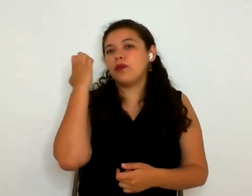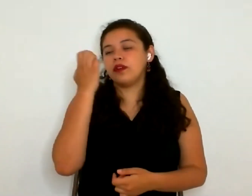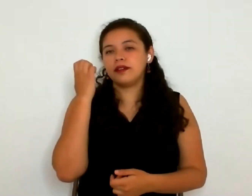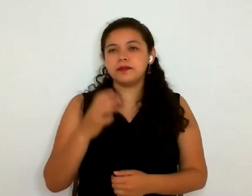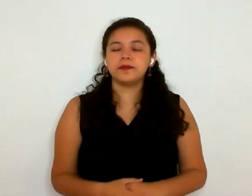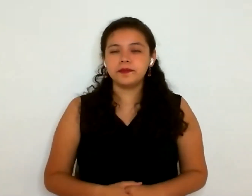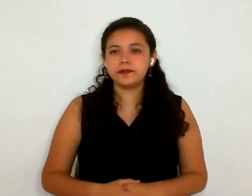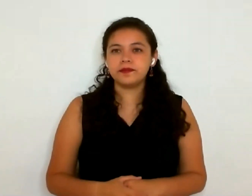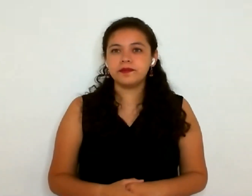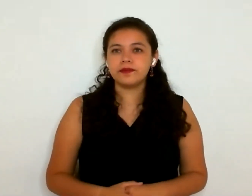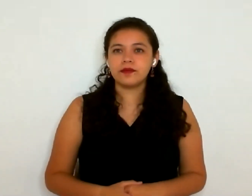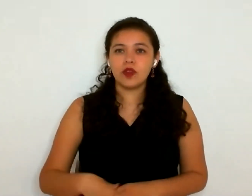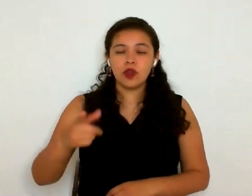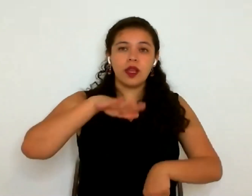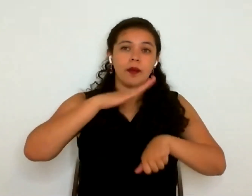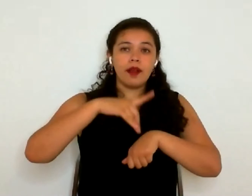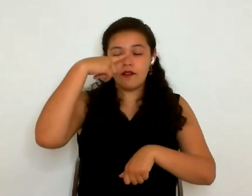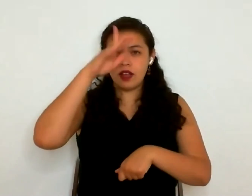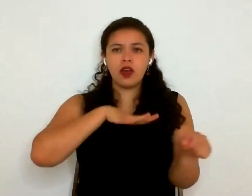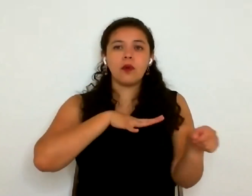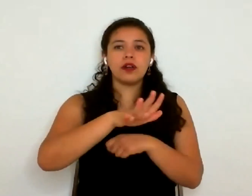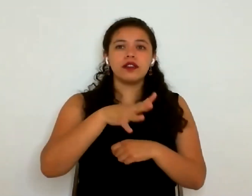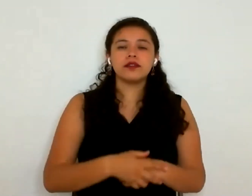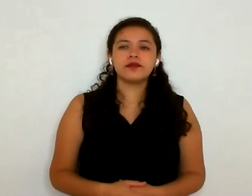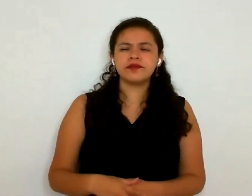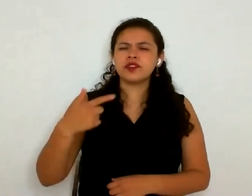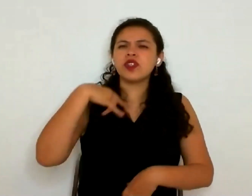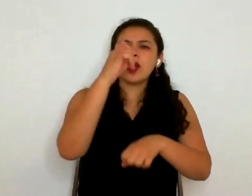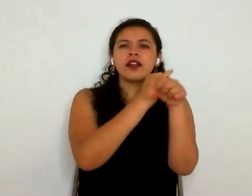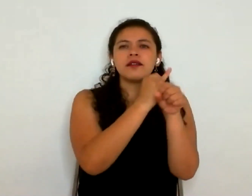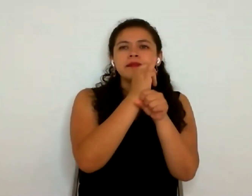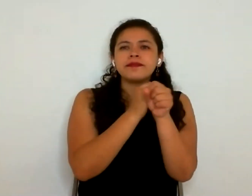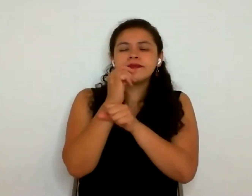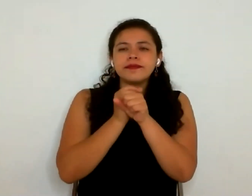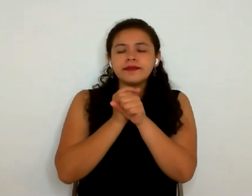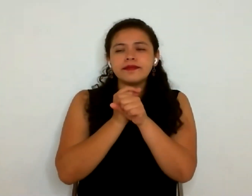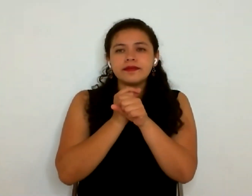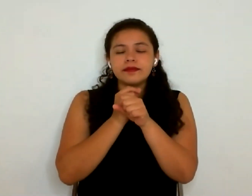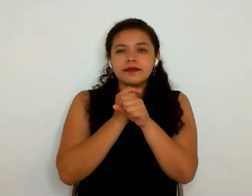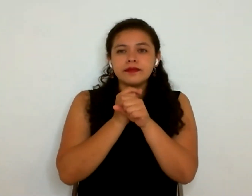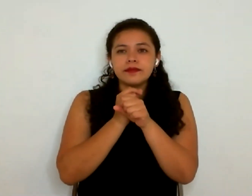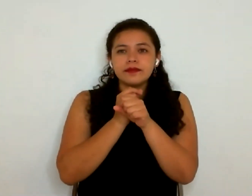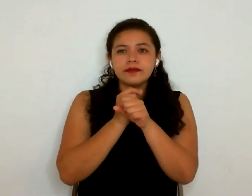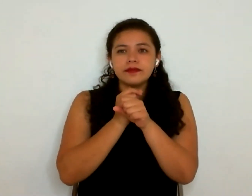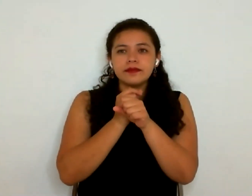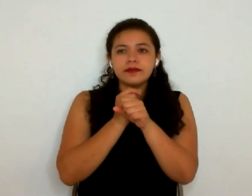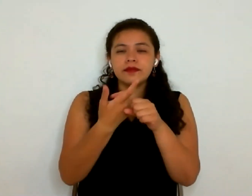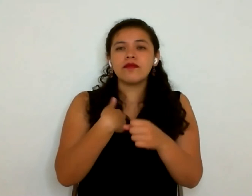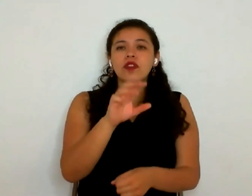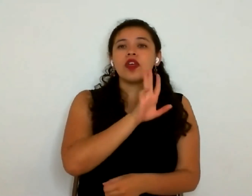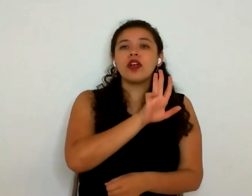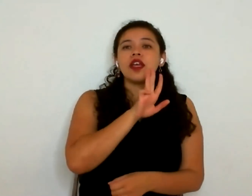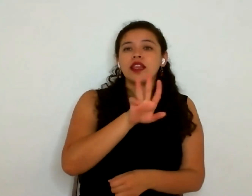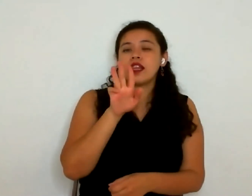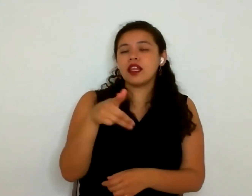que se le facilitaría más déjenme investigo lo de él como se puede consultar digital